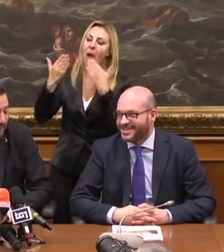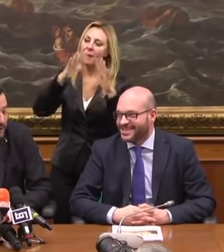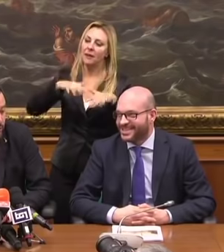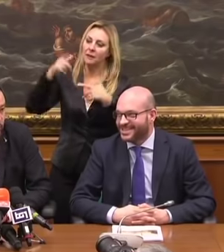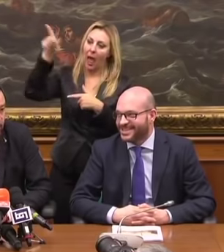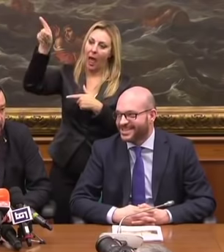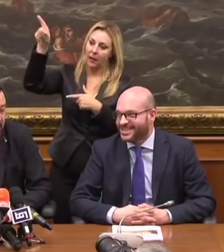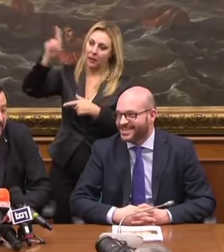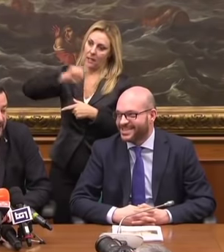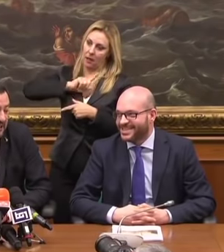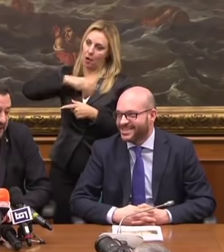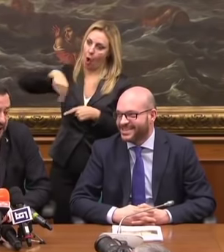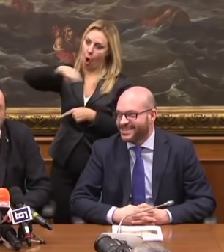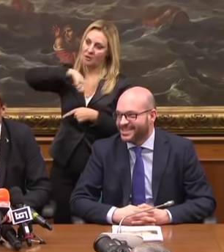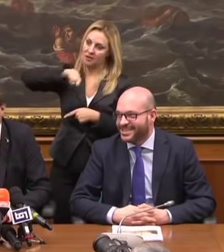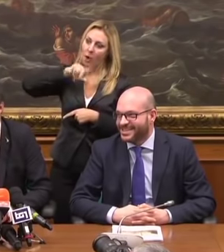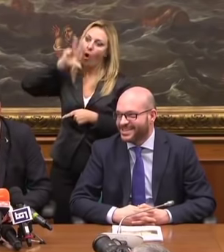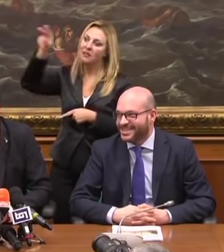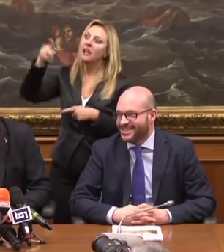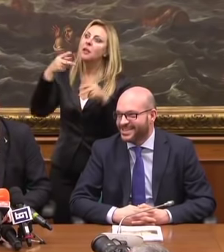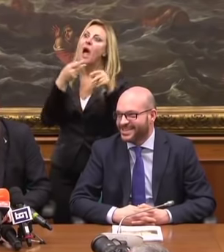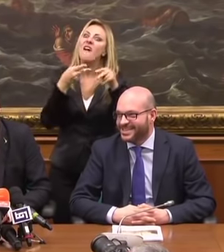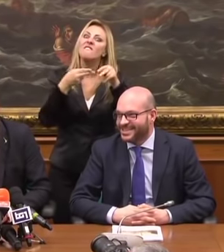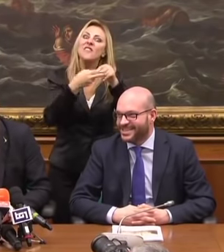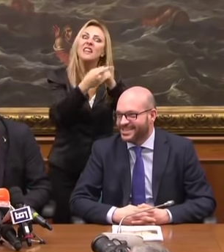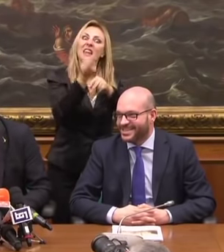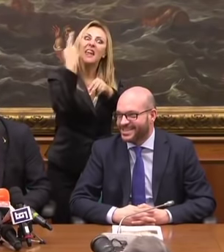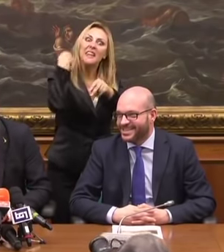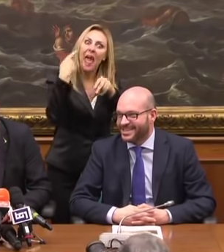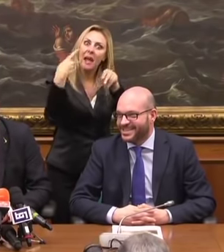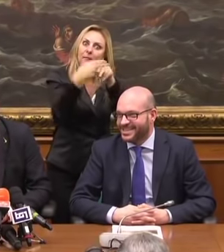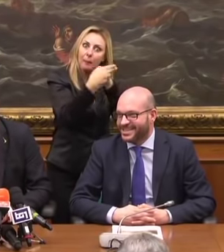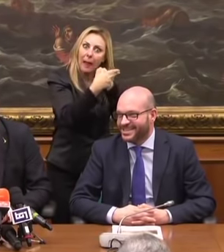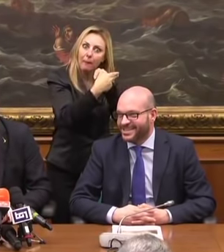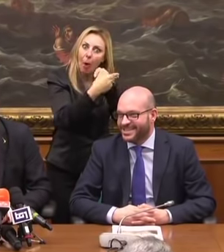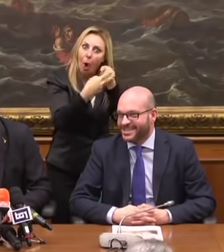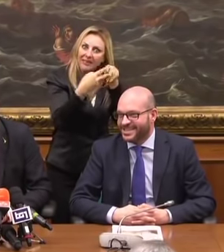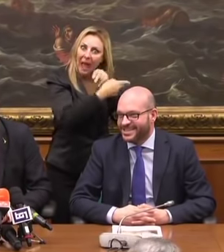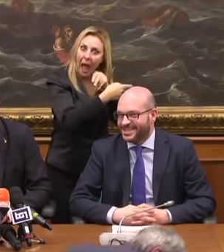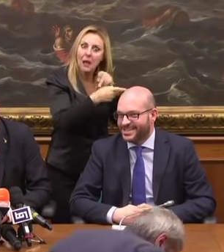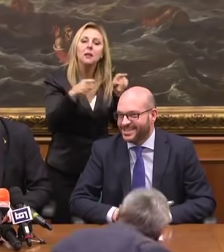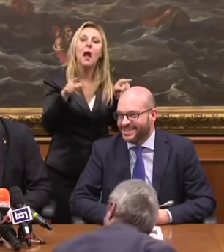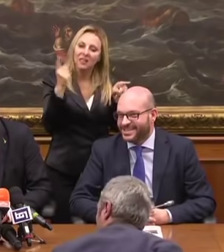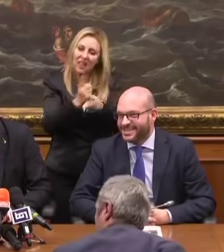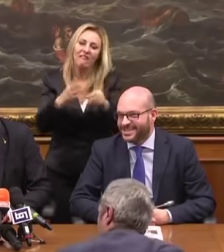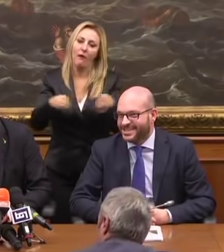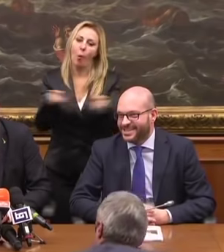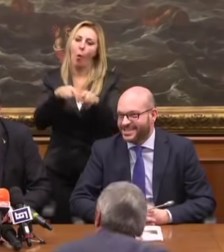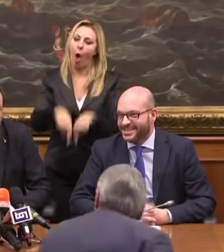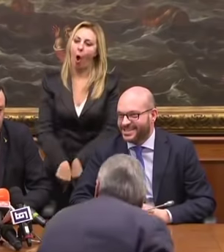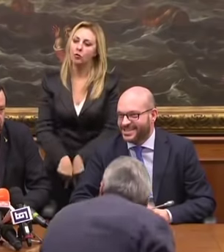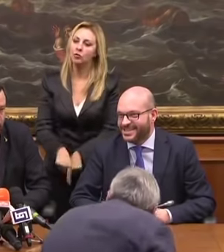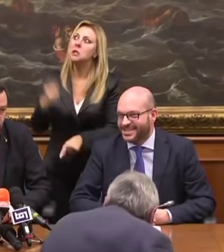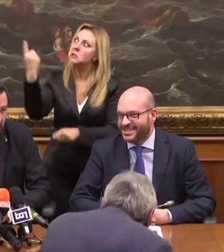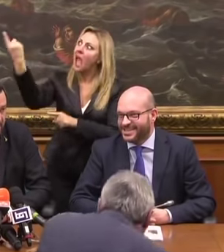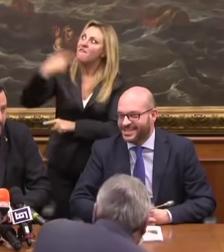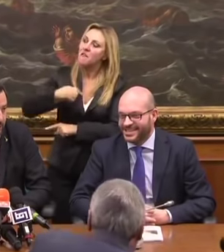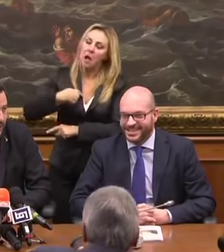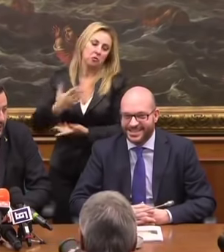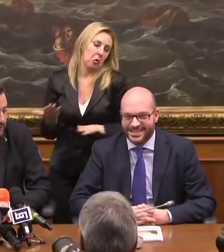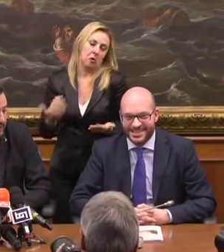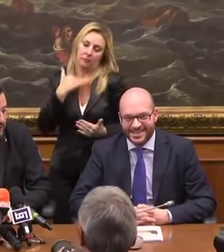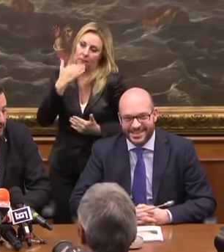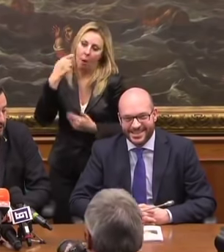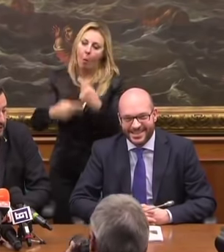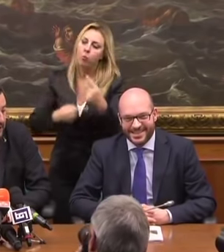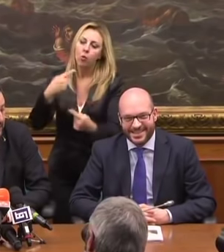del fatto che se uno potava la vite ieri la pota anche oggi, e se ci faranno un'infrazione evidentemente non possiamo che vincere le elezioni europee e cambiare questa burocrazia